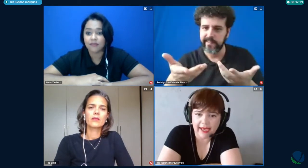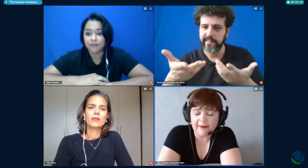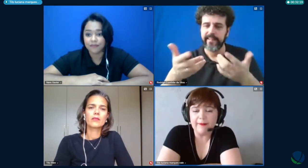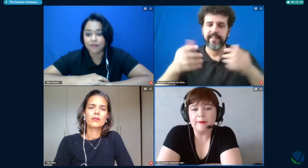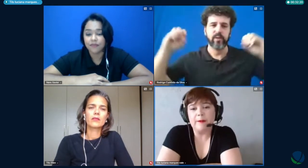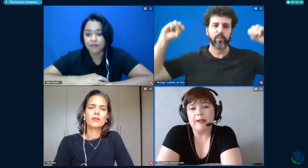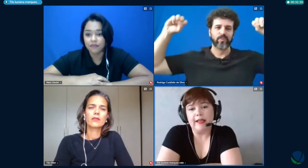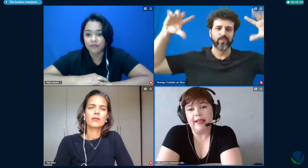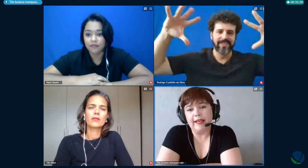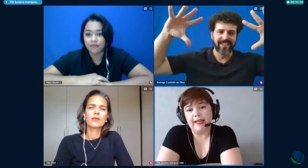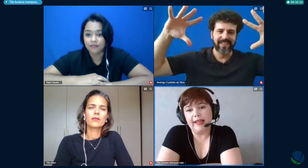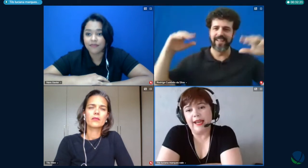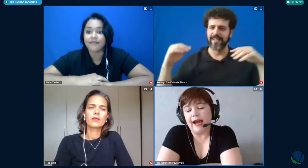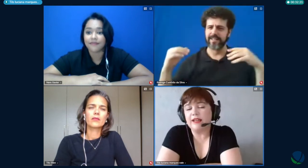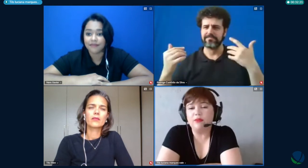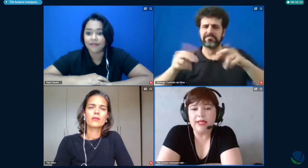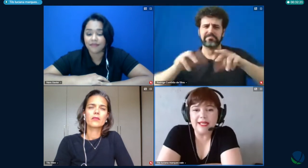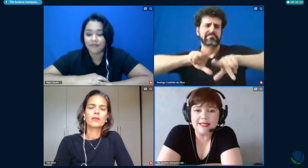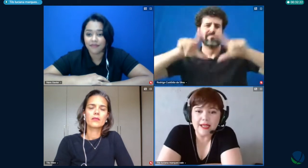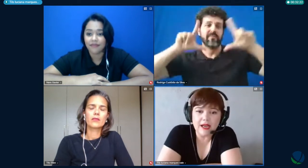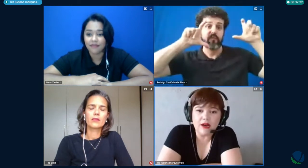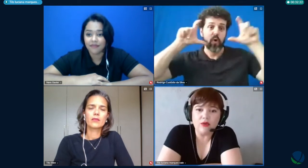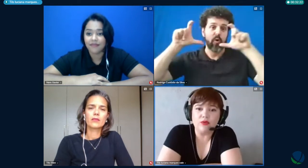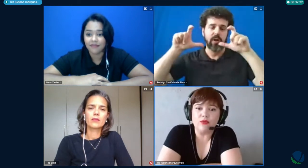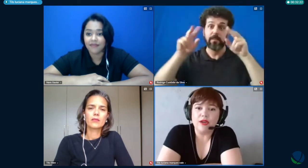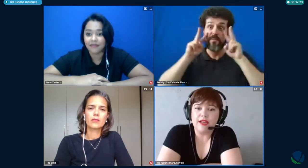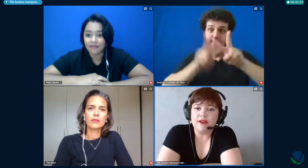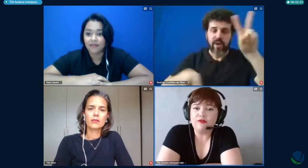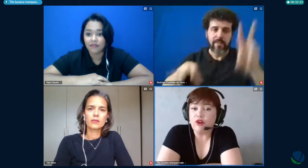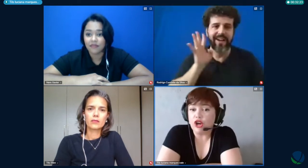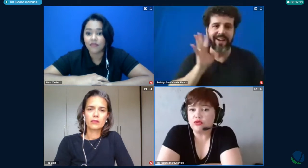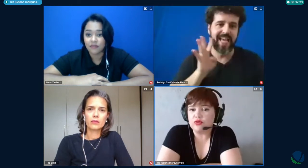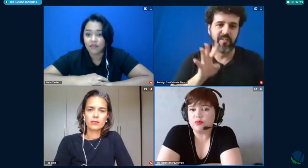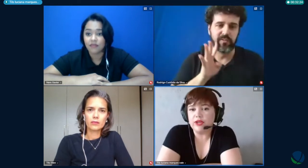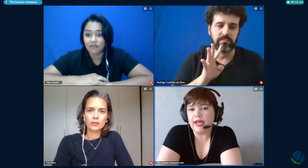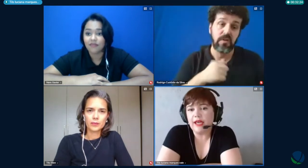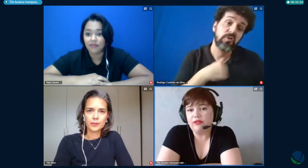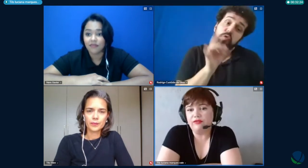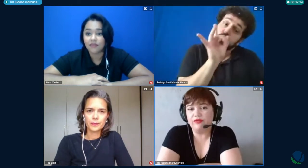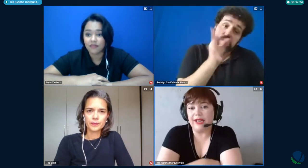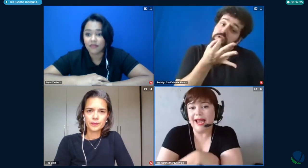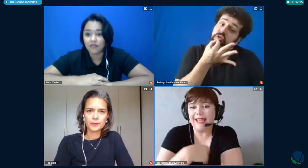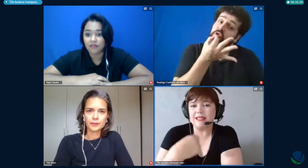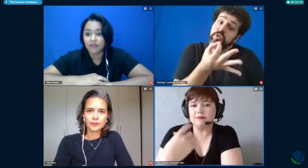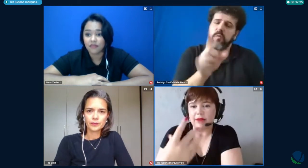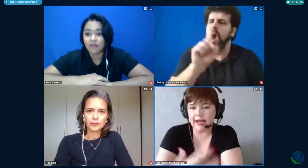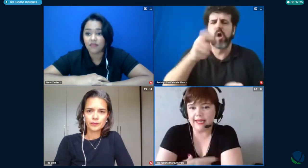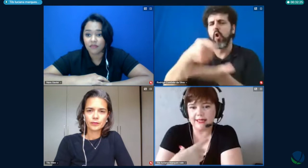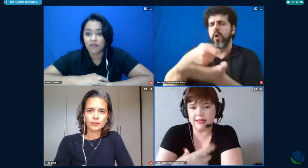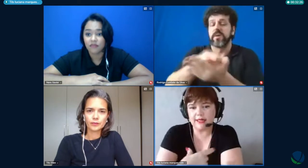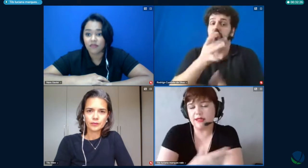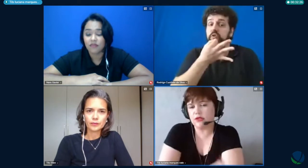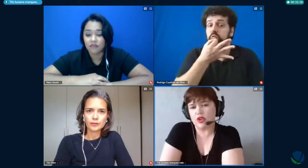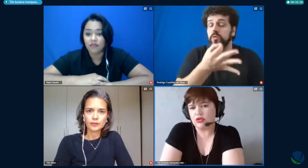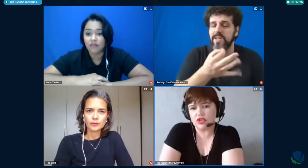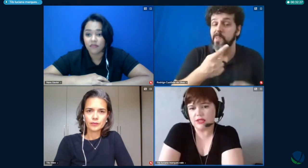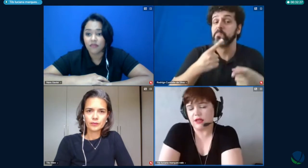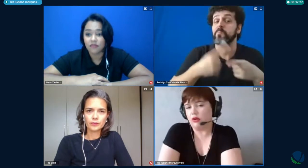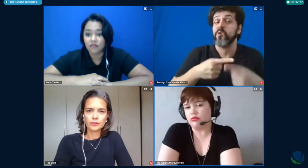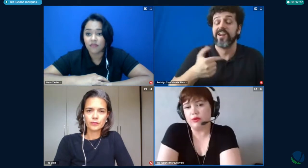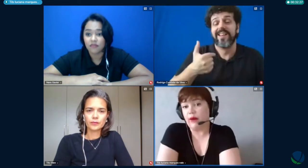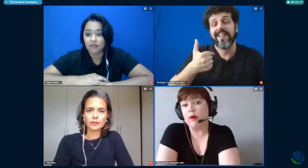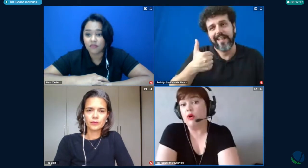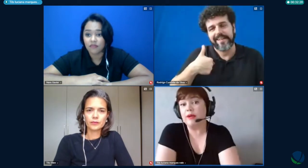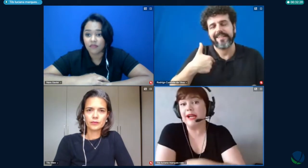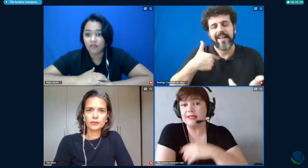tripé, a iluminação, fotos, porque aí traz mais interesse, é só